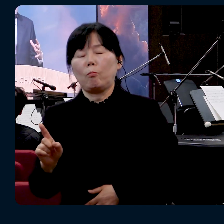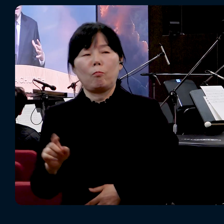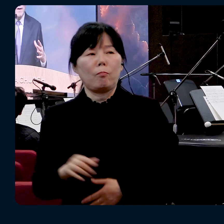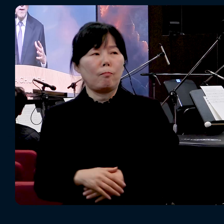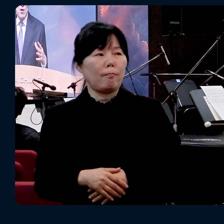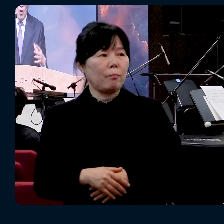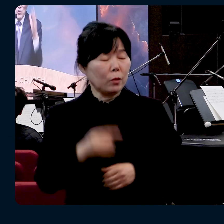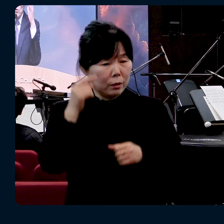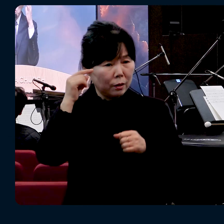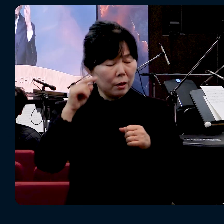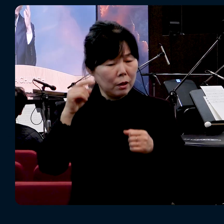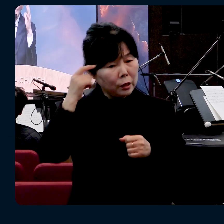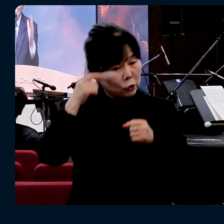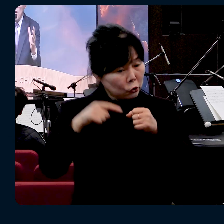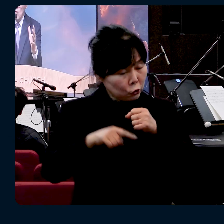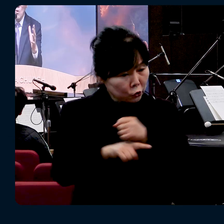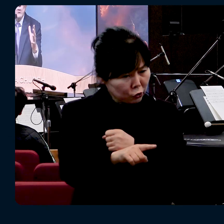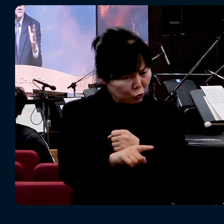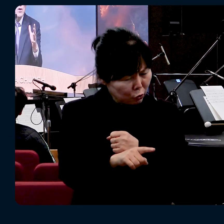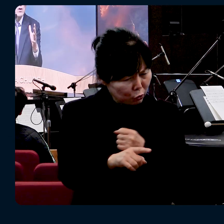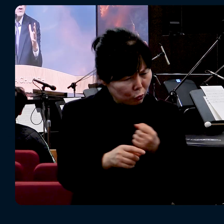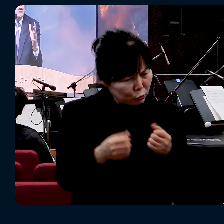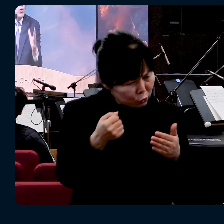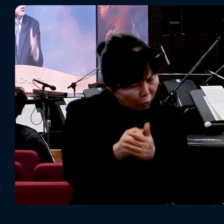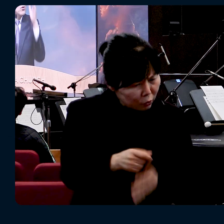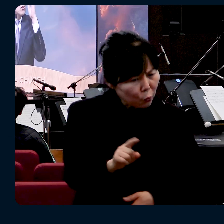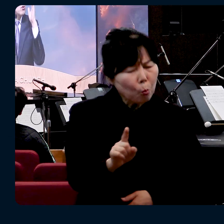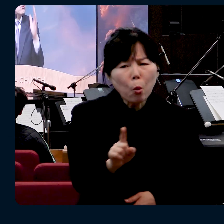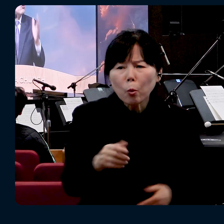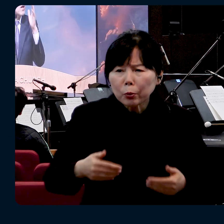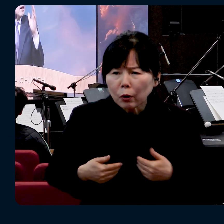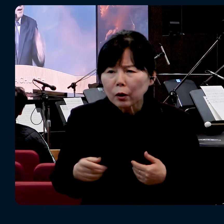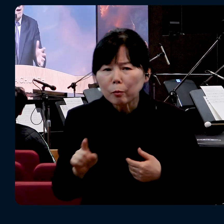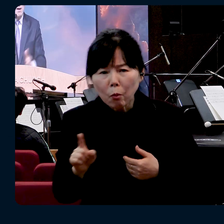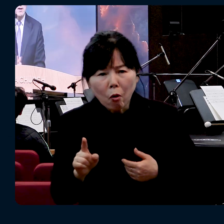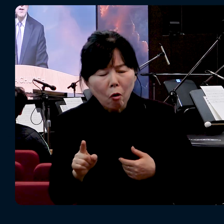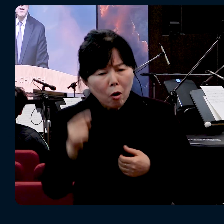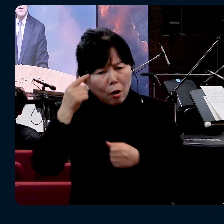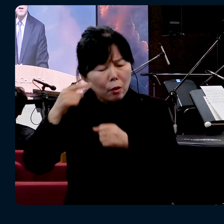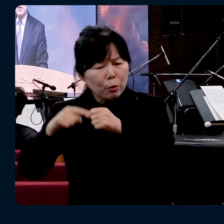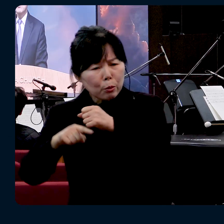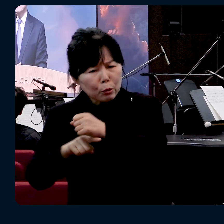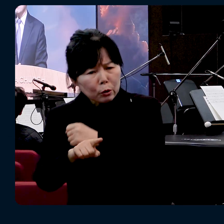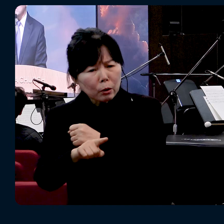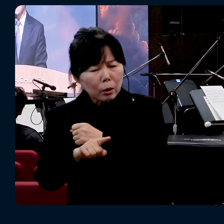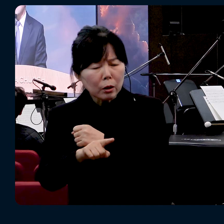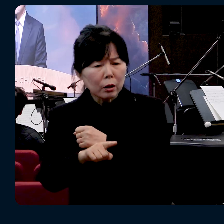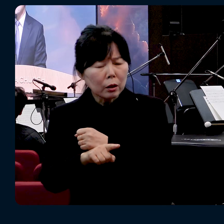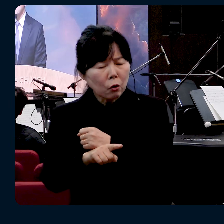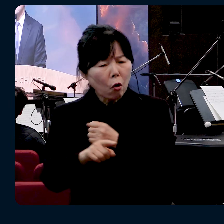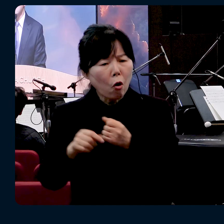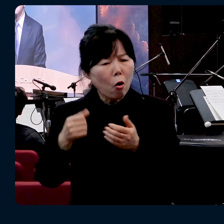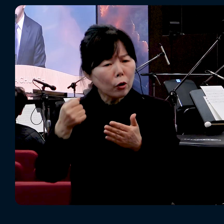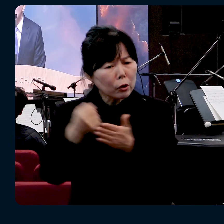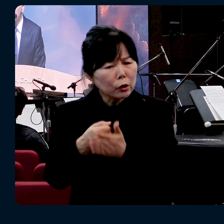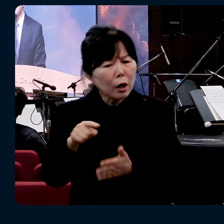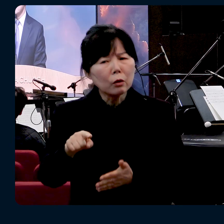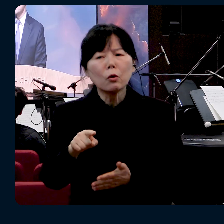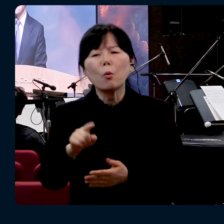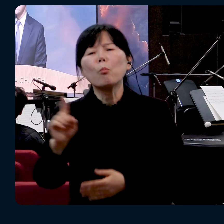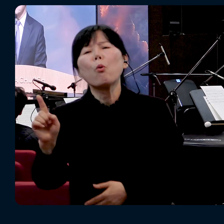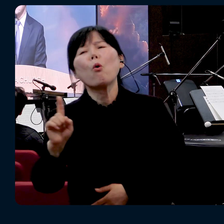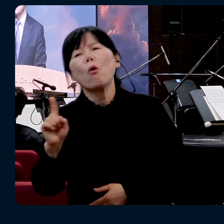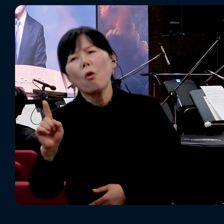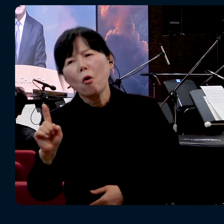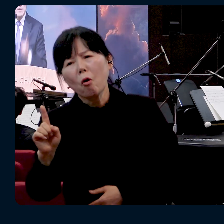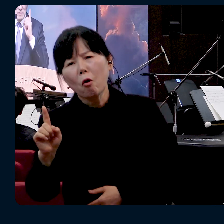그 인생 가운데 어떤 뜻을 정하고 어떤 뜻을 두고 살아야 그것이 허탄한 인생이 되지 않을